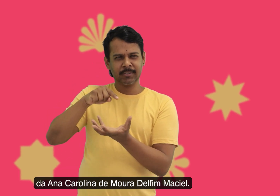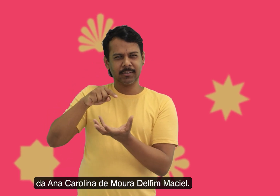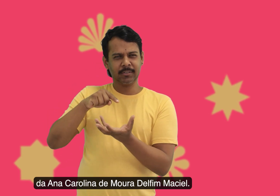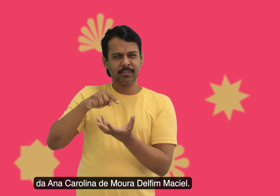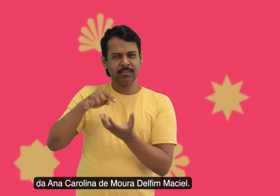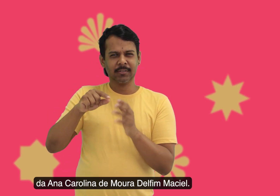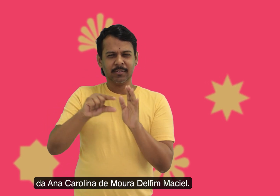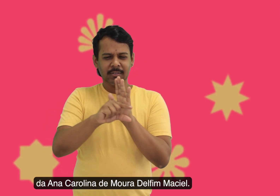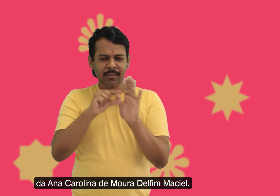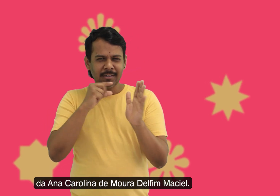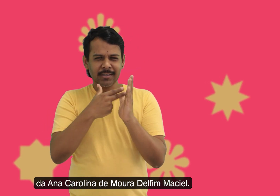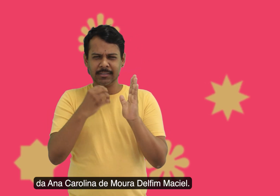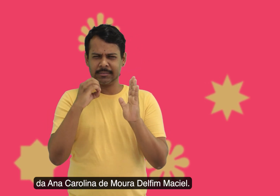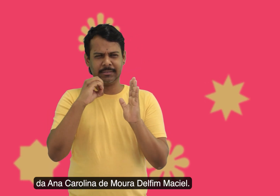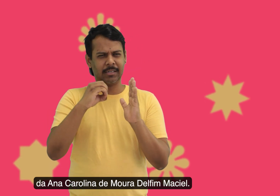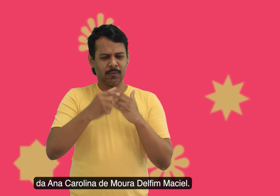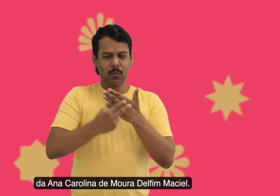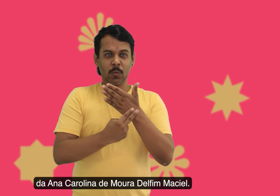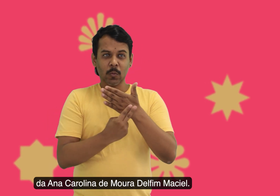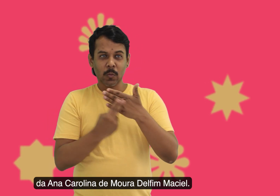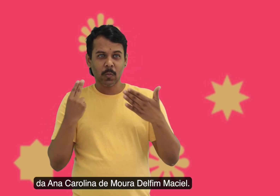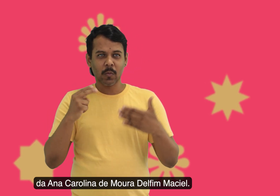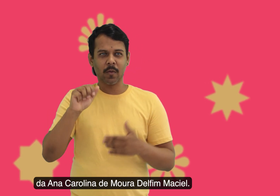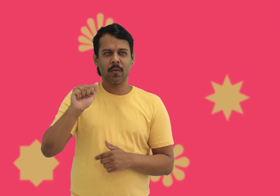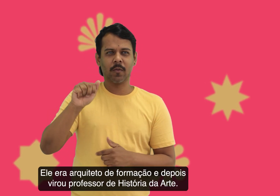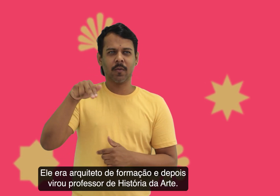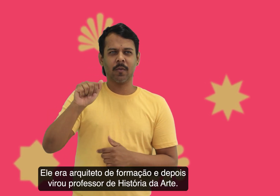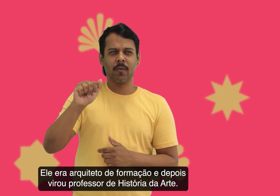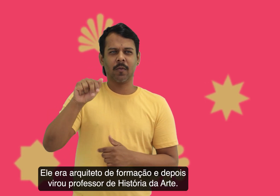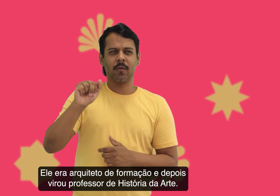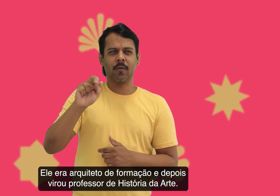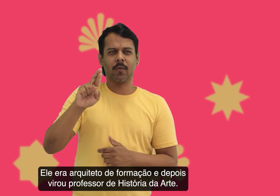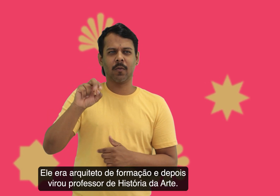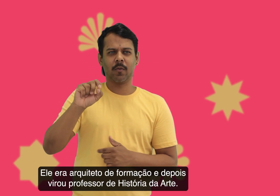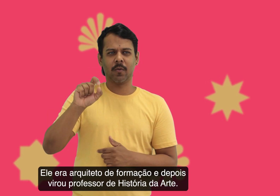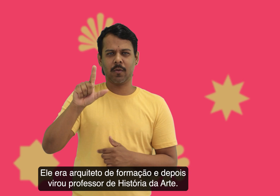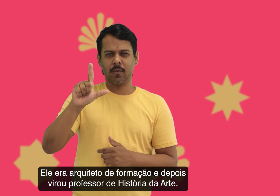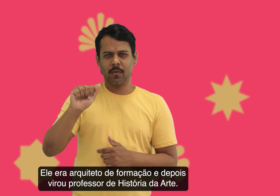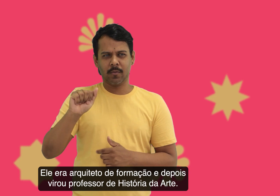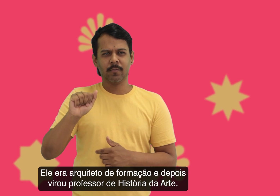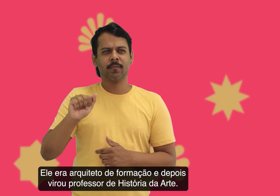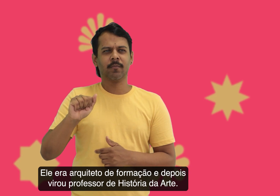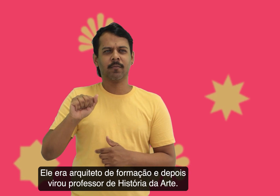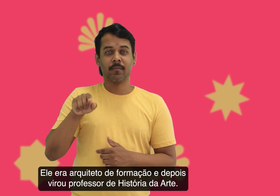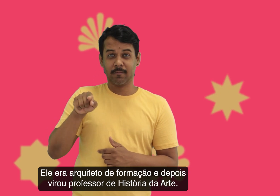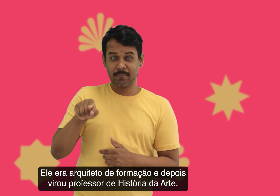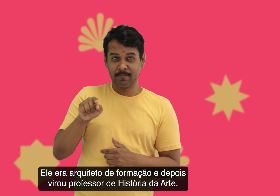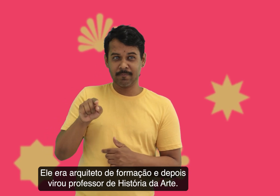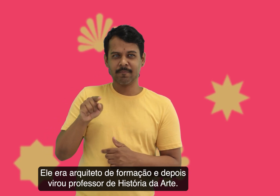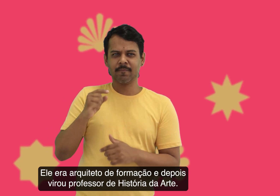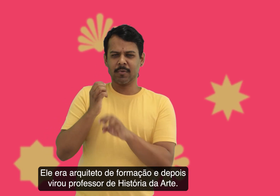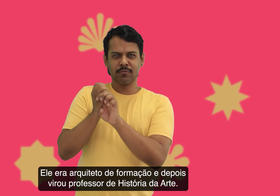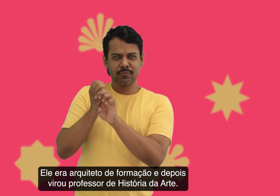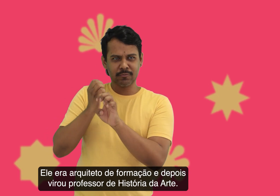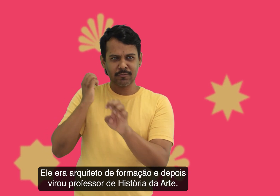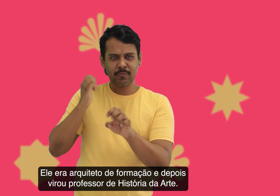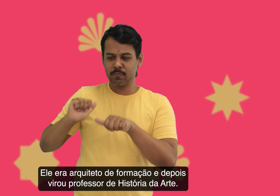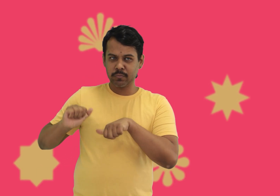Rótulos, da Ana Carolina de Moura Delfim Maciel. Ele era arquiteto de formação e depois virou professor de História da